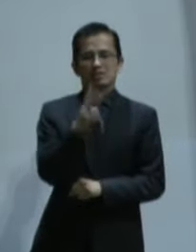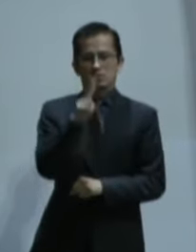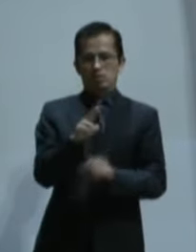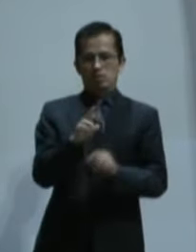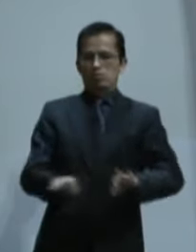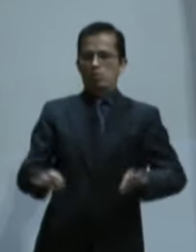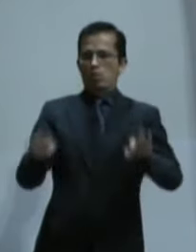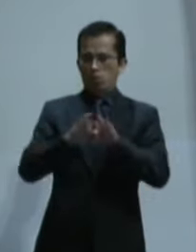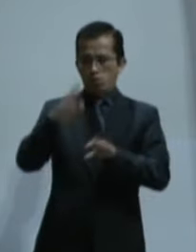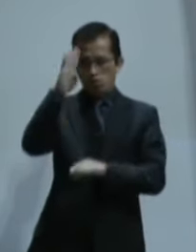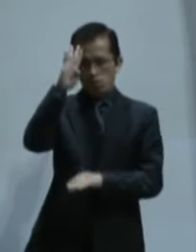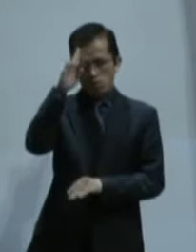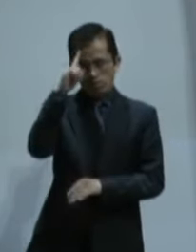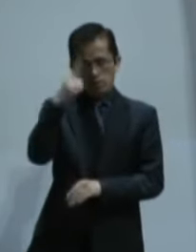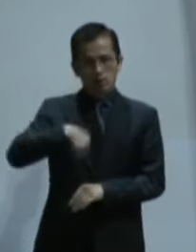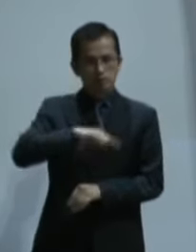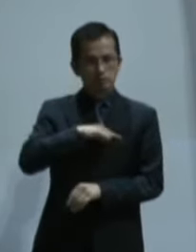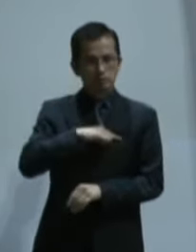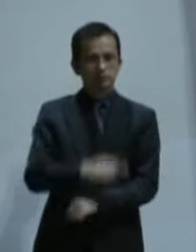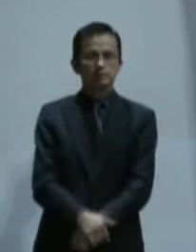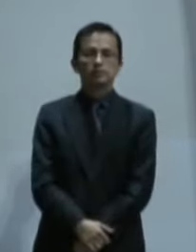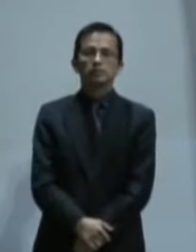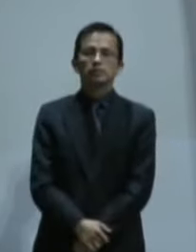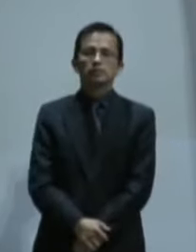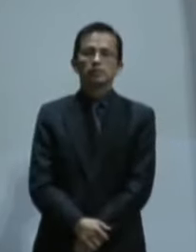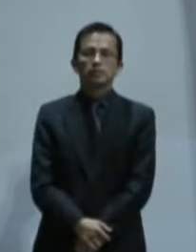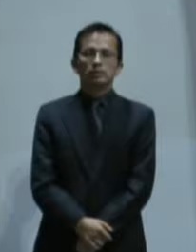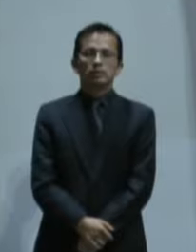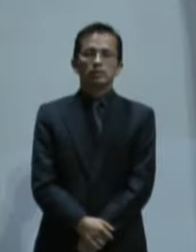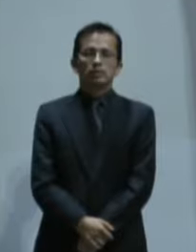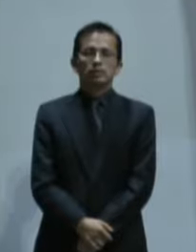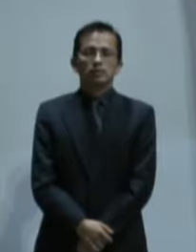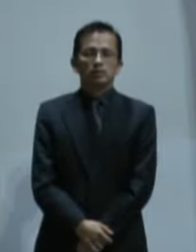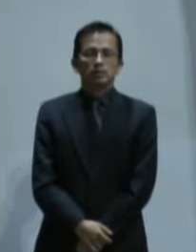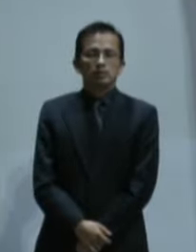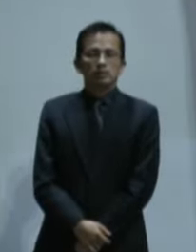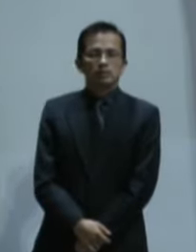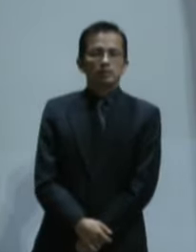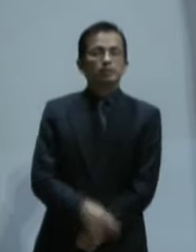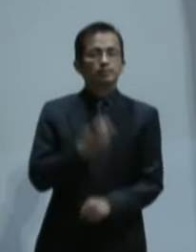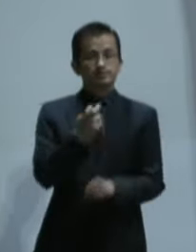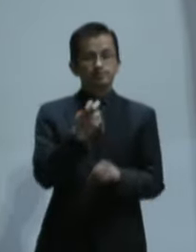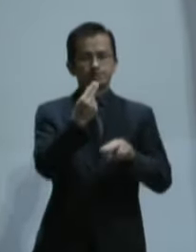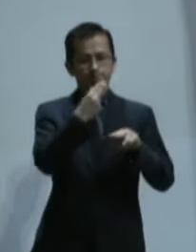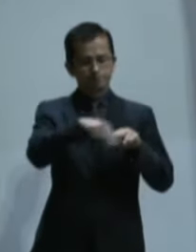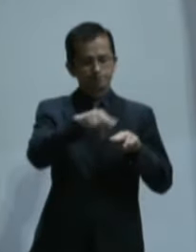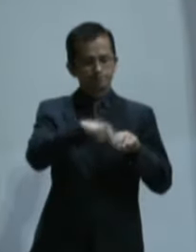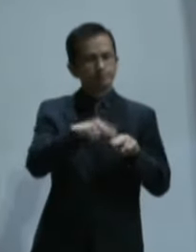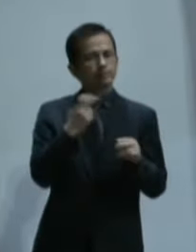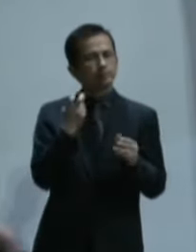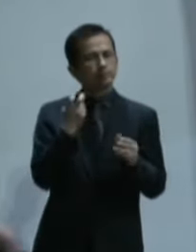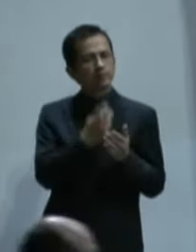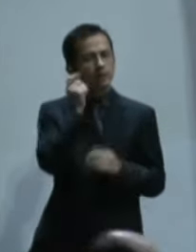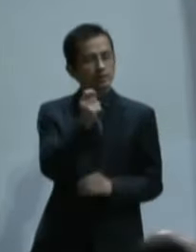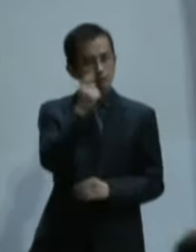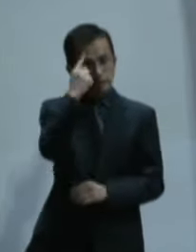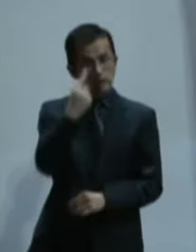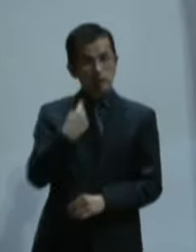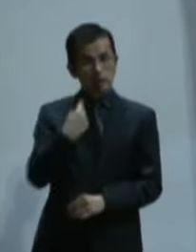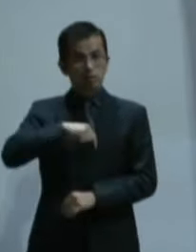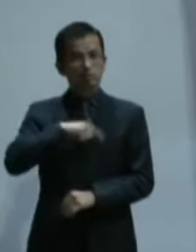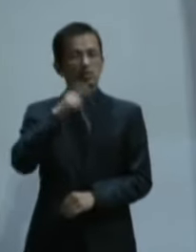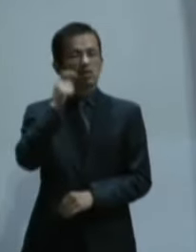importante para nuestra institución este billete pues representa para nosotros